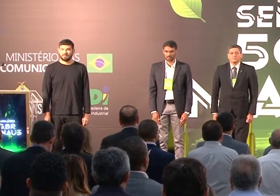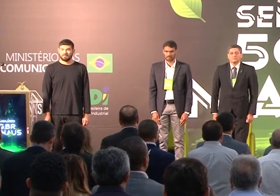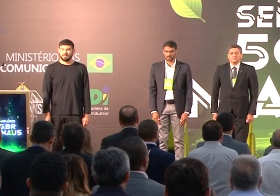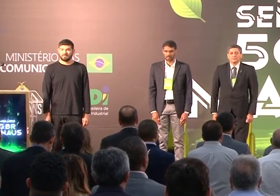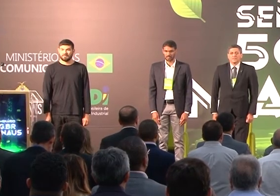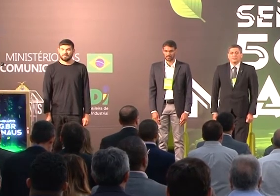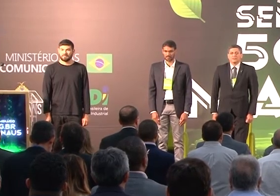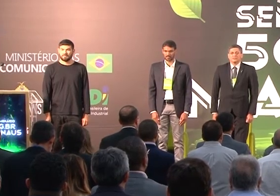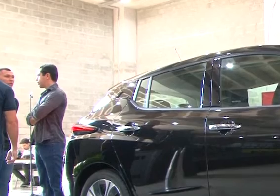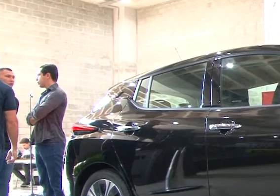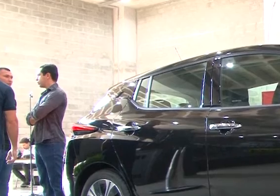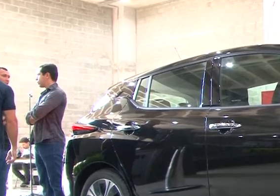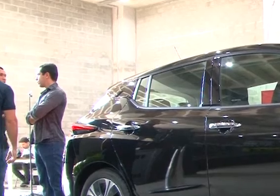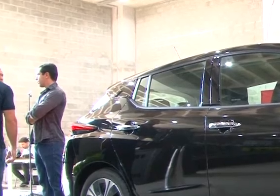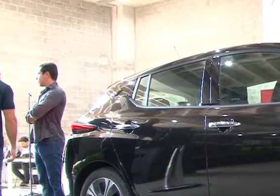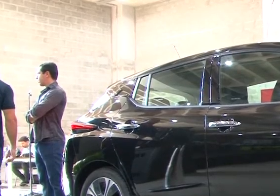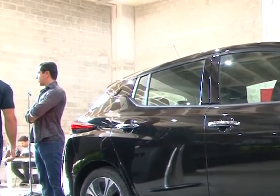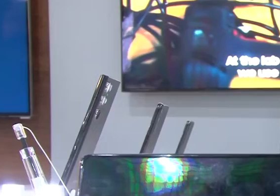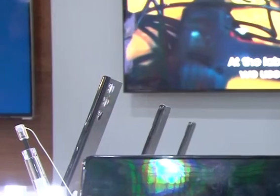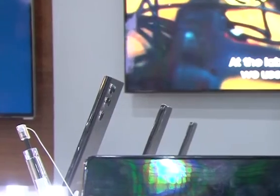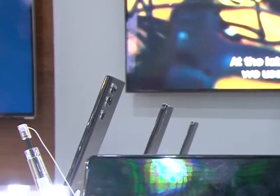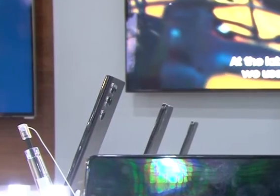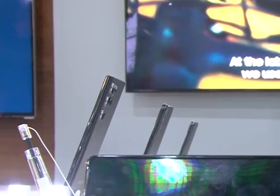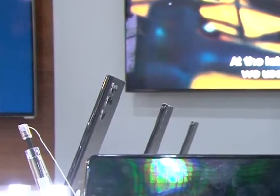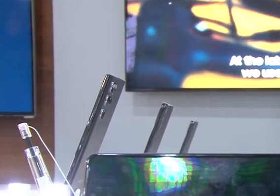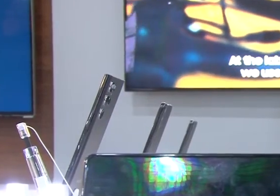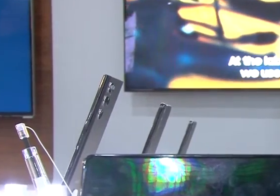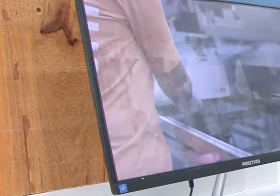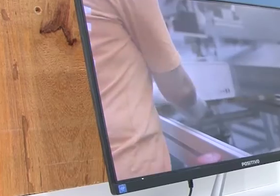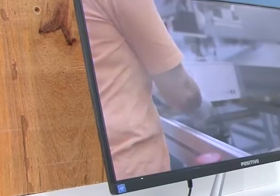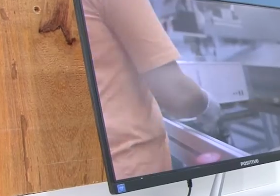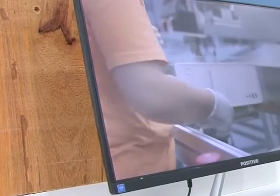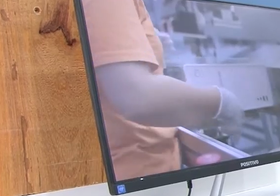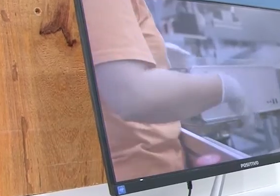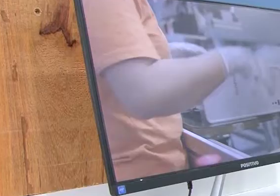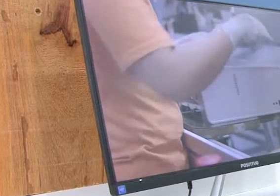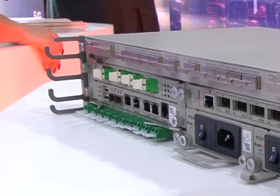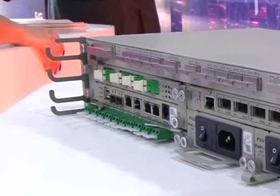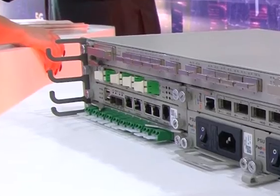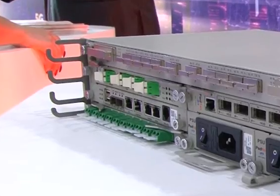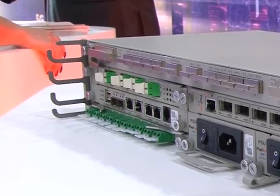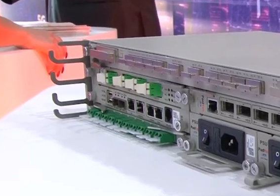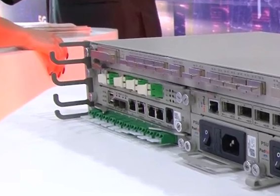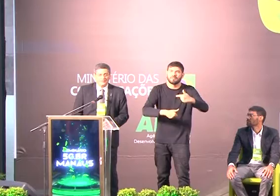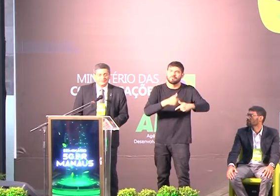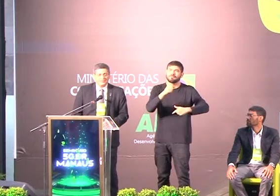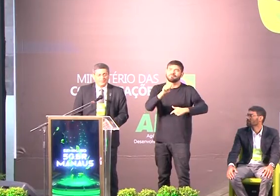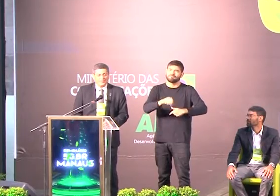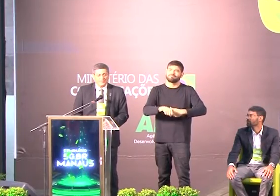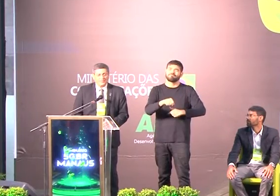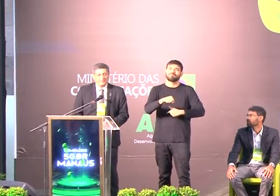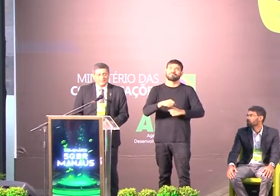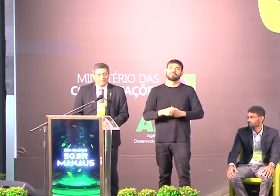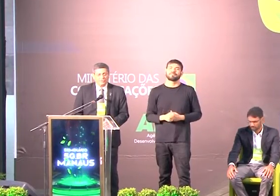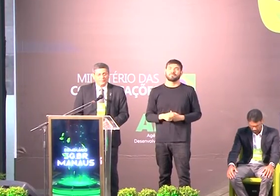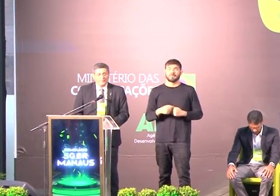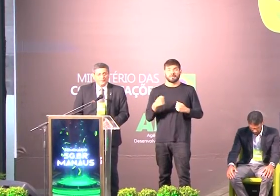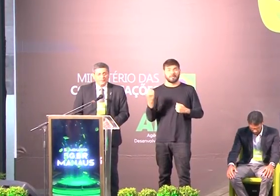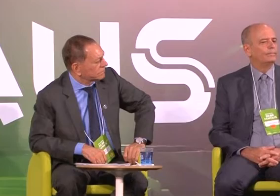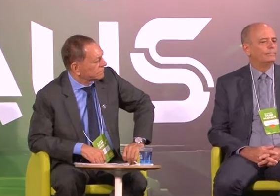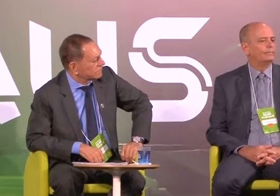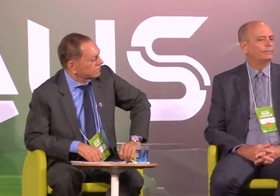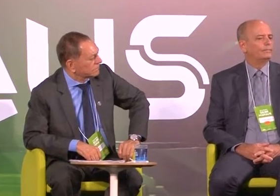no centro do debate o impacto da nova geração de internet móvel na educação e na indústria amanhã de discussões